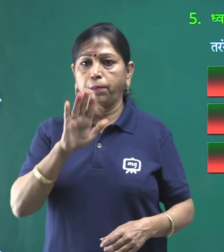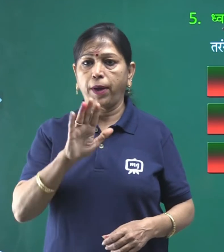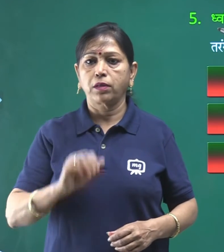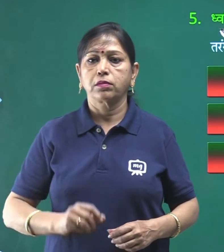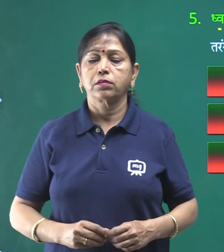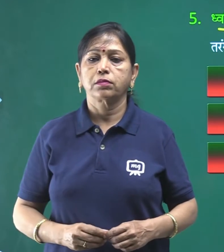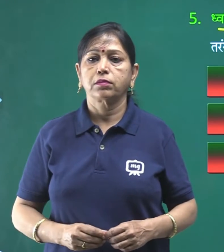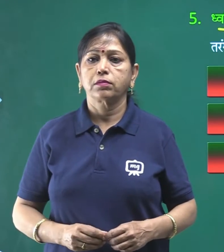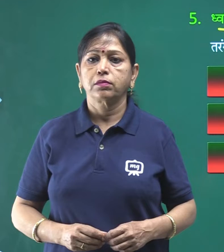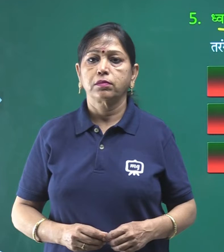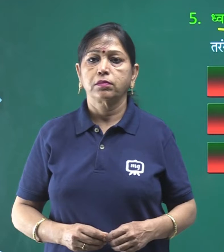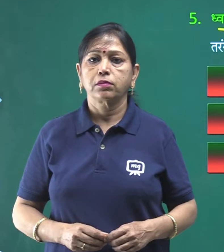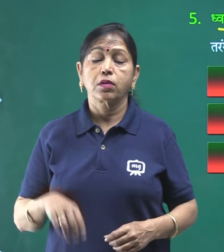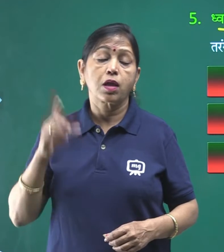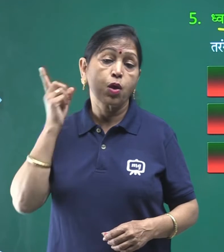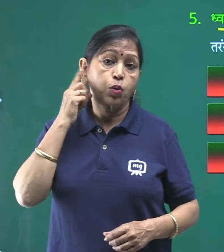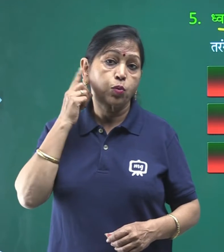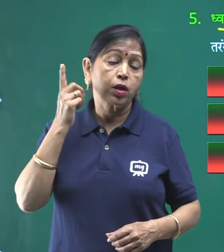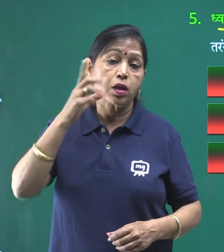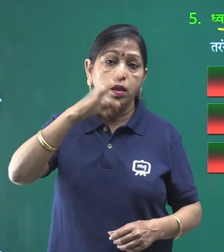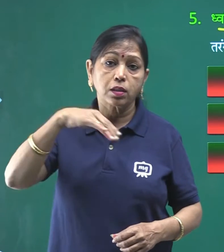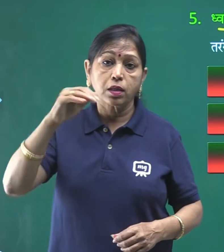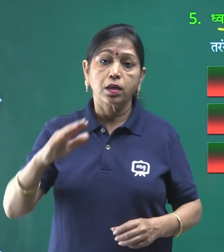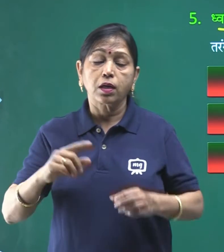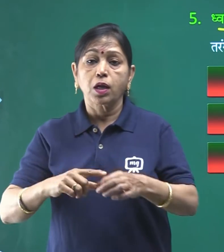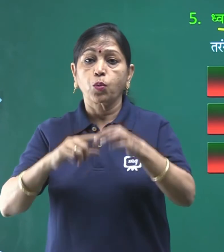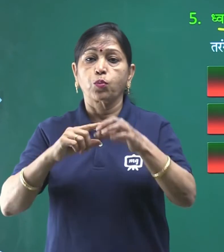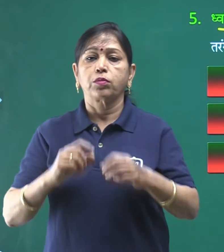5 ध्वनि तरंग के गुण।